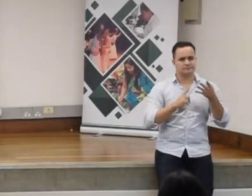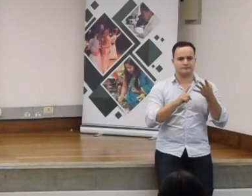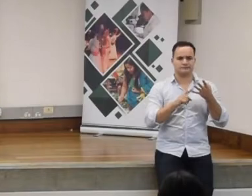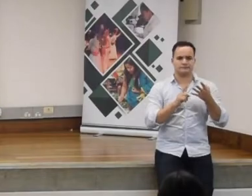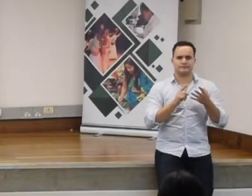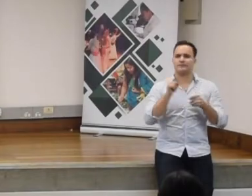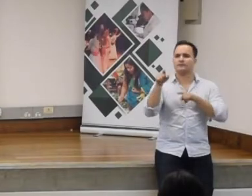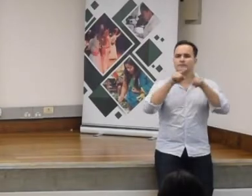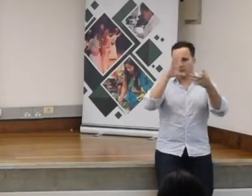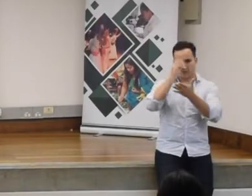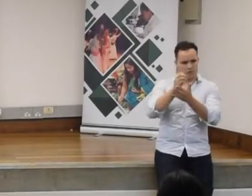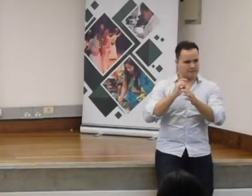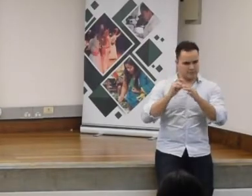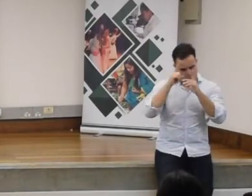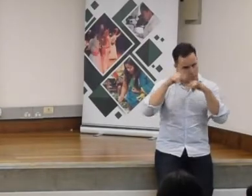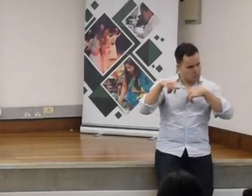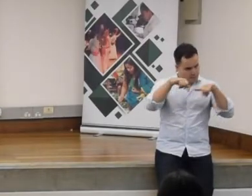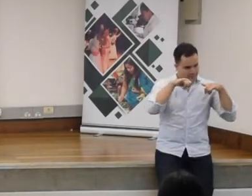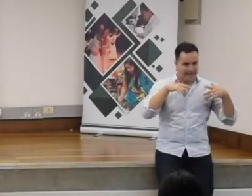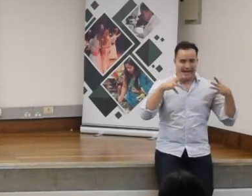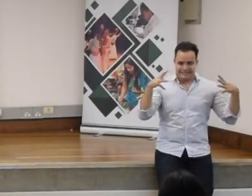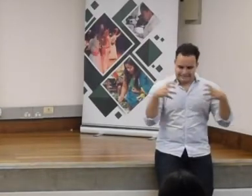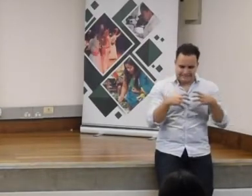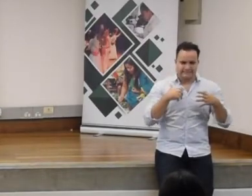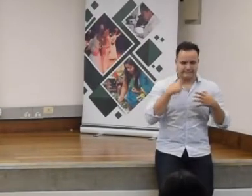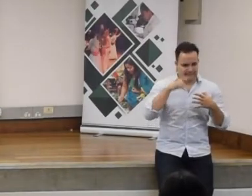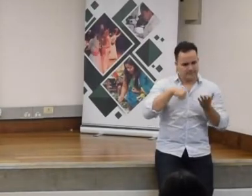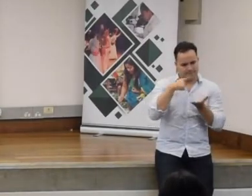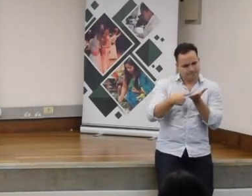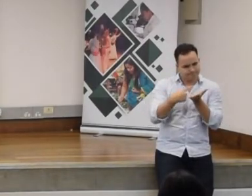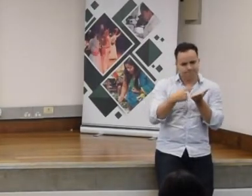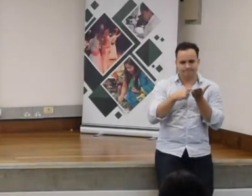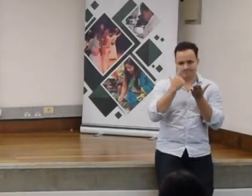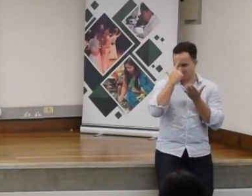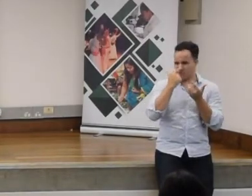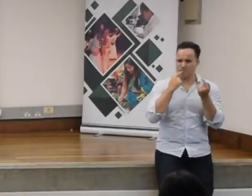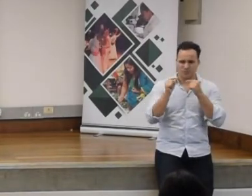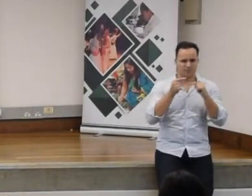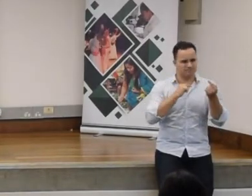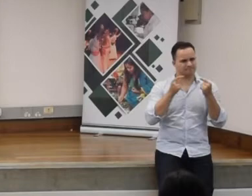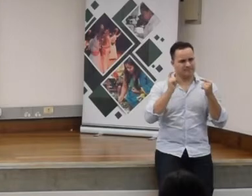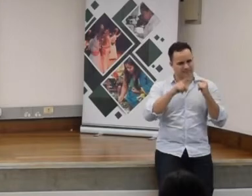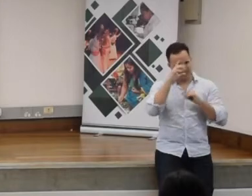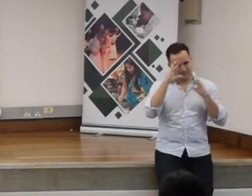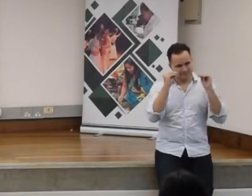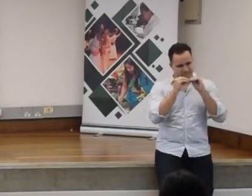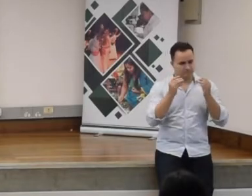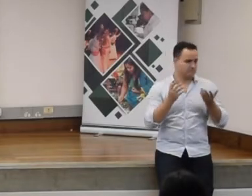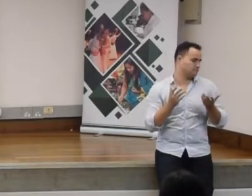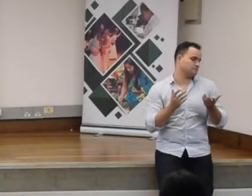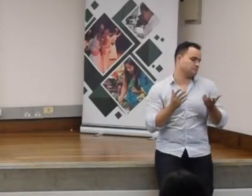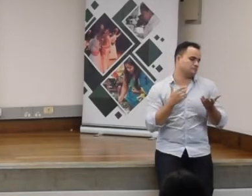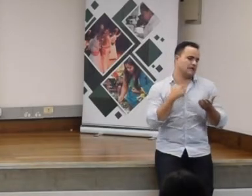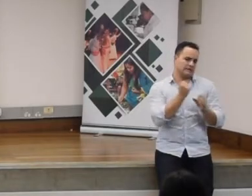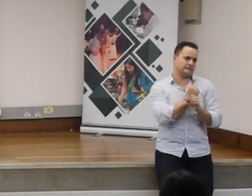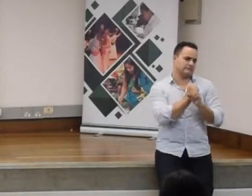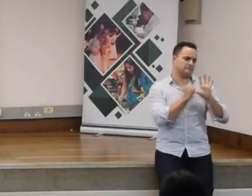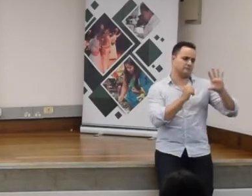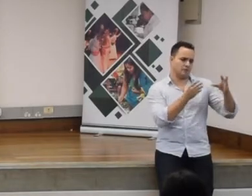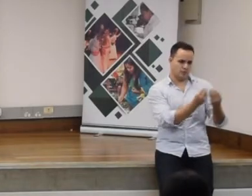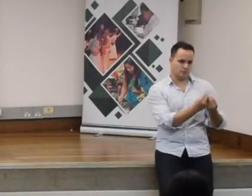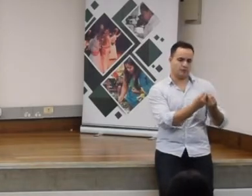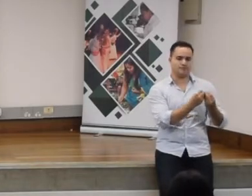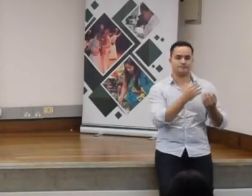tensiones comunes y que tenemos que entrar a poner en común, a discutir y a concertar. Entonces nuestro trabajo